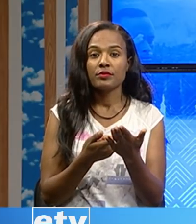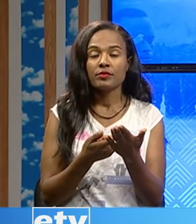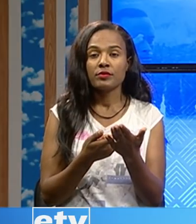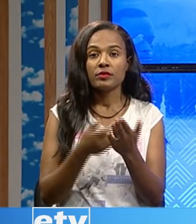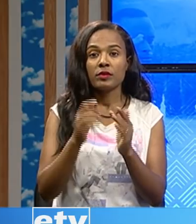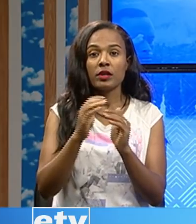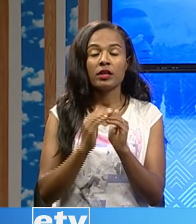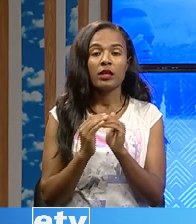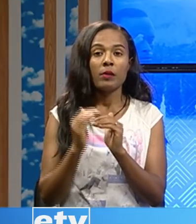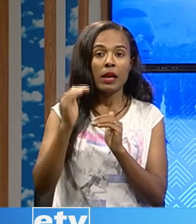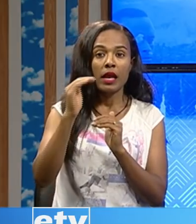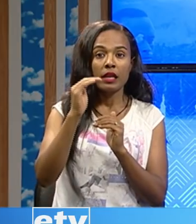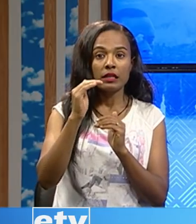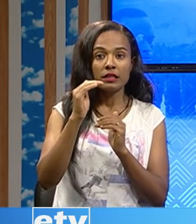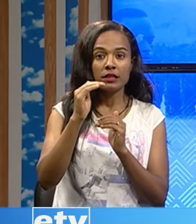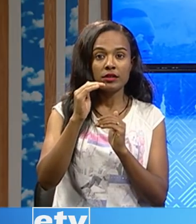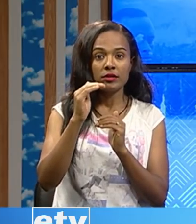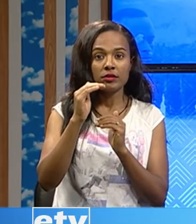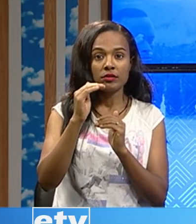የበላይነት፣